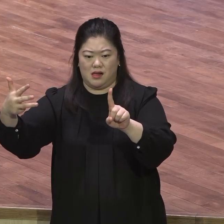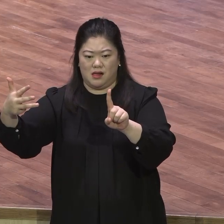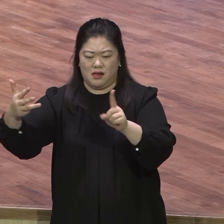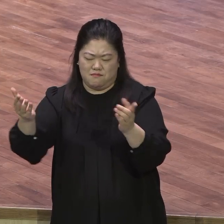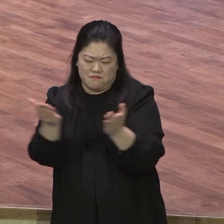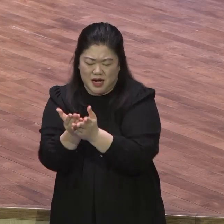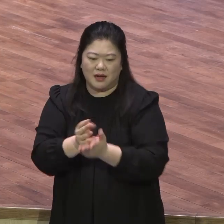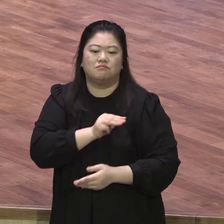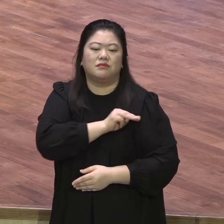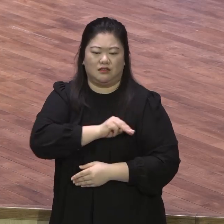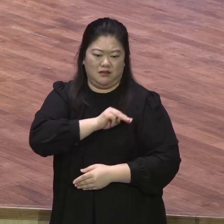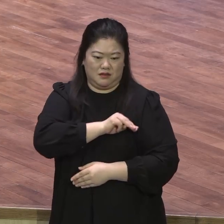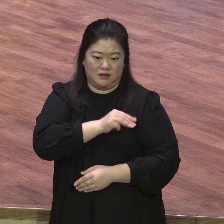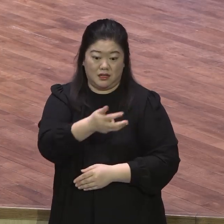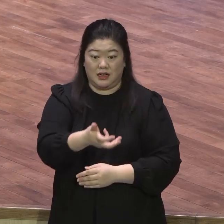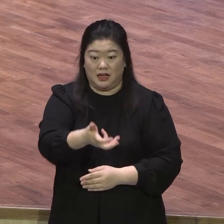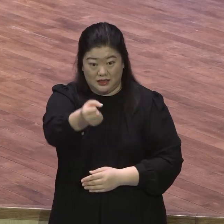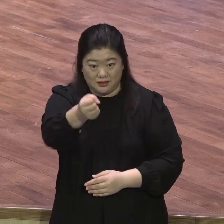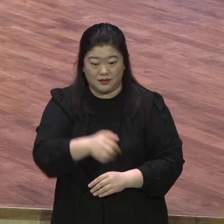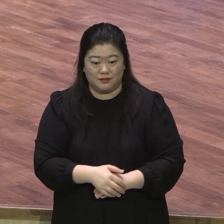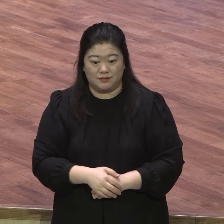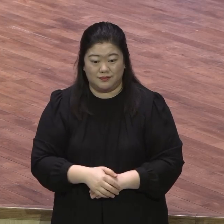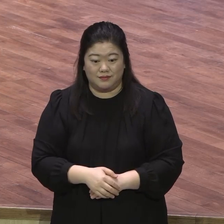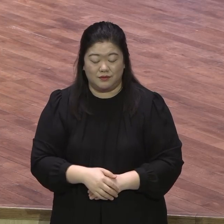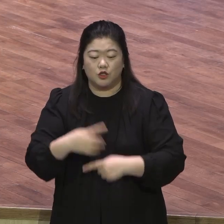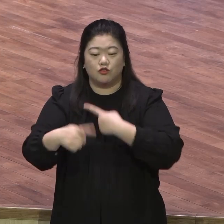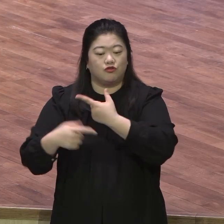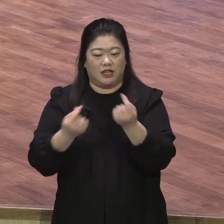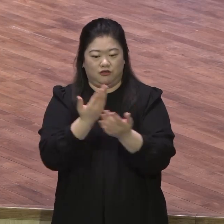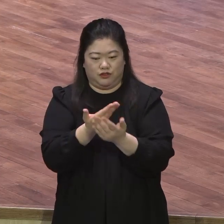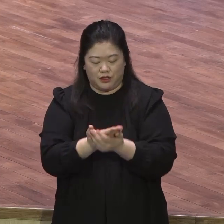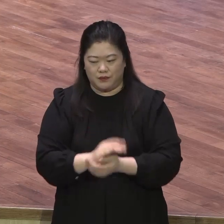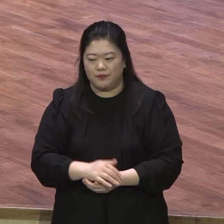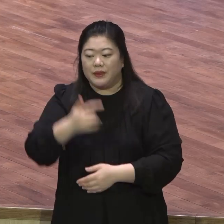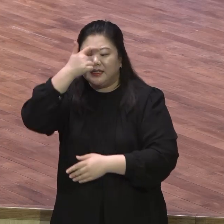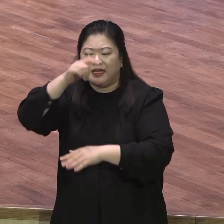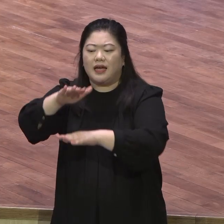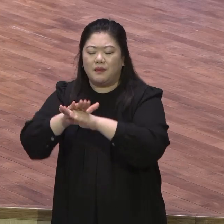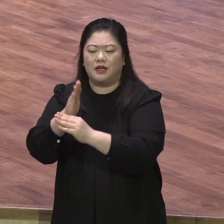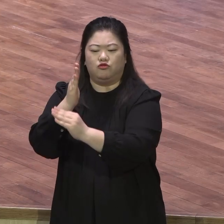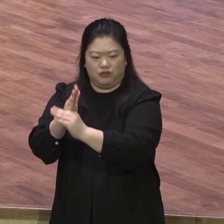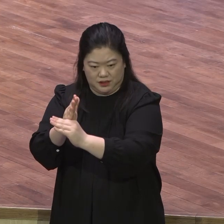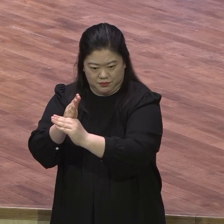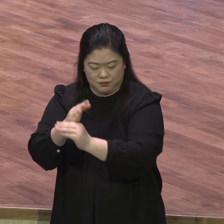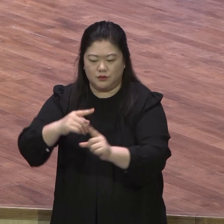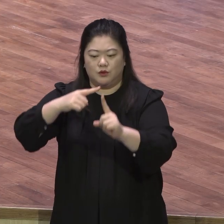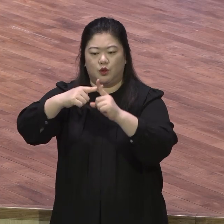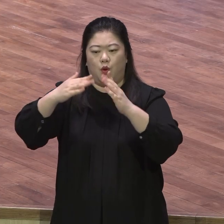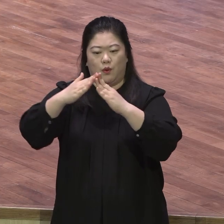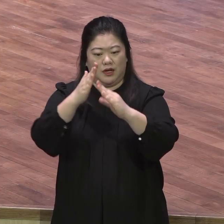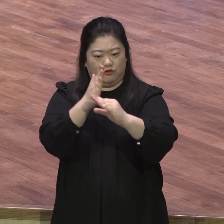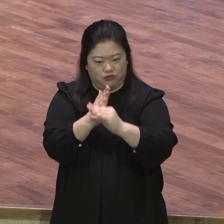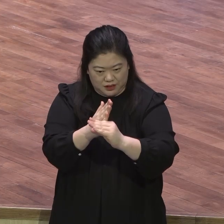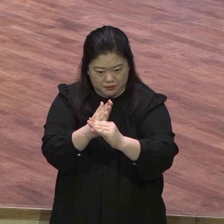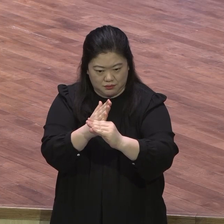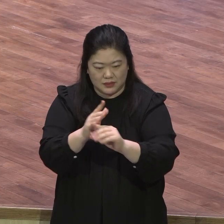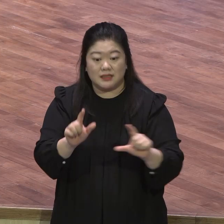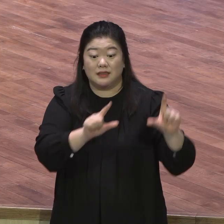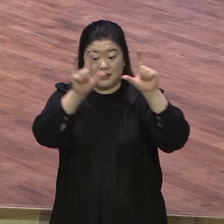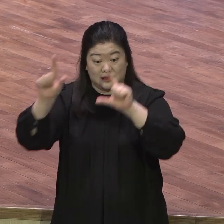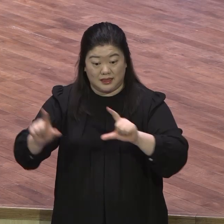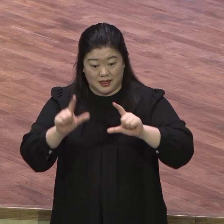언약을 확 붙잡고 뭡니까 따라서 예배 중심의 삶 교회 중심의 삶 이걸